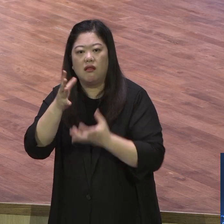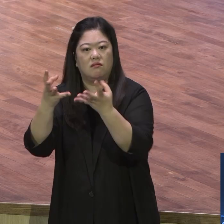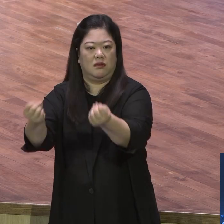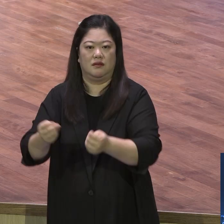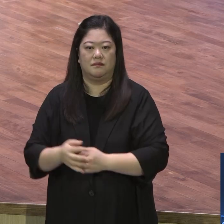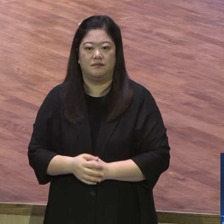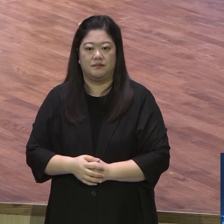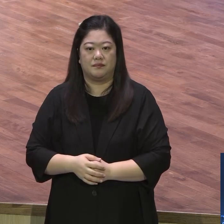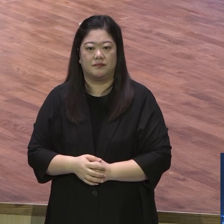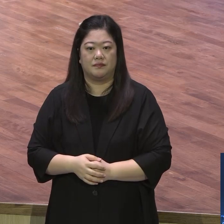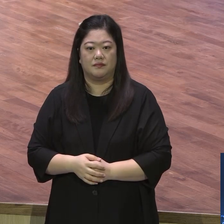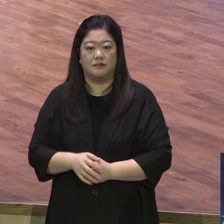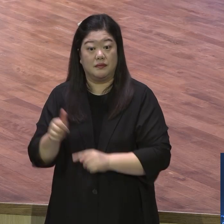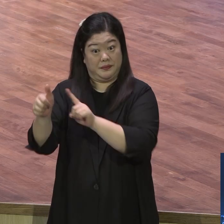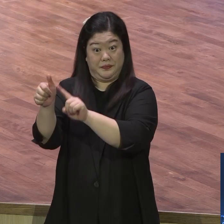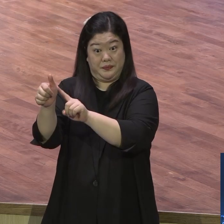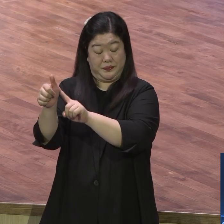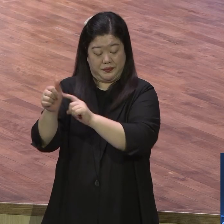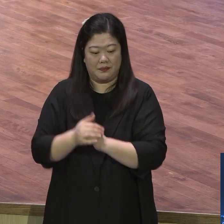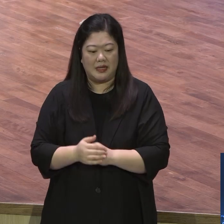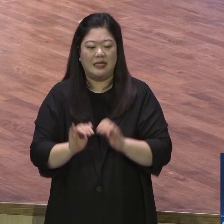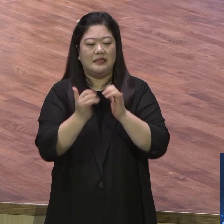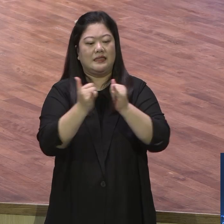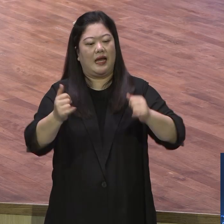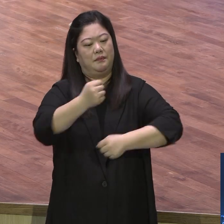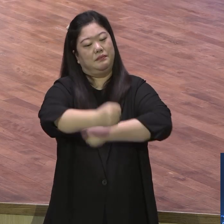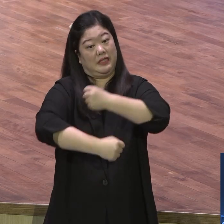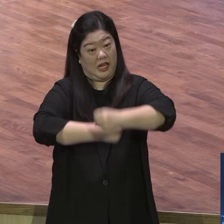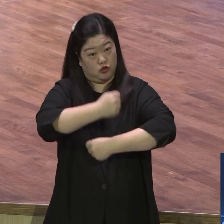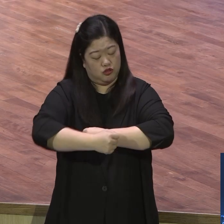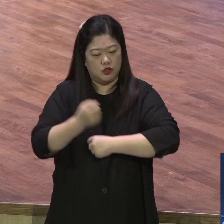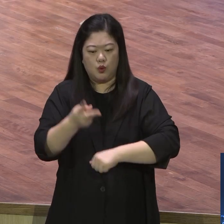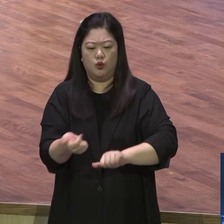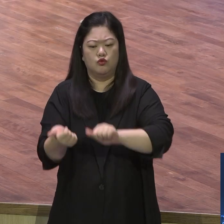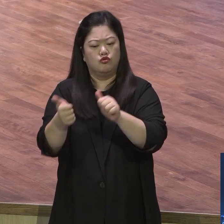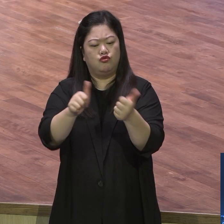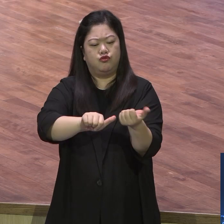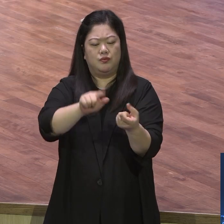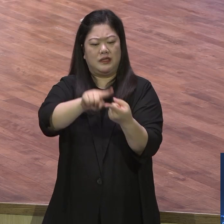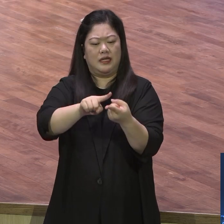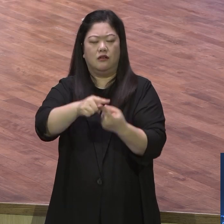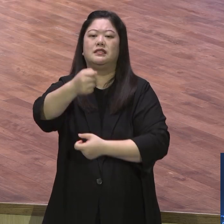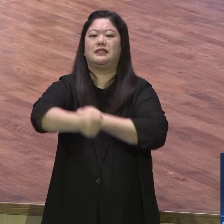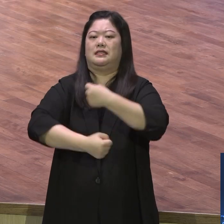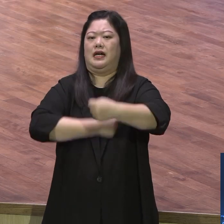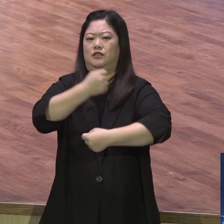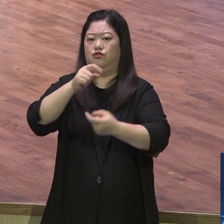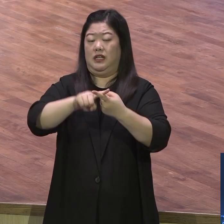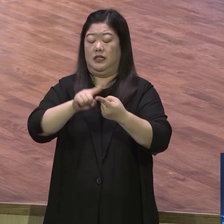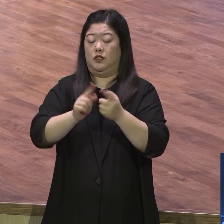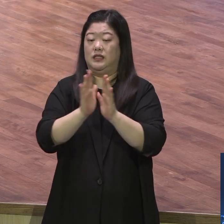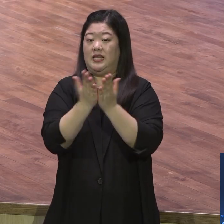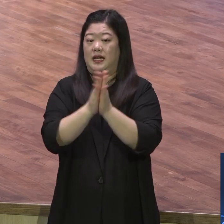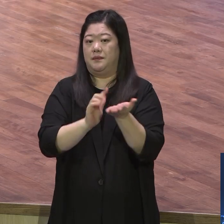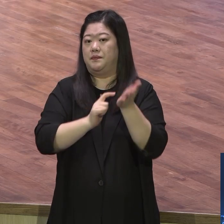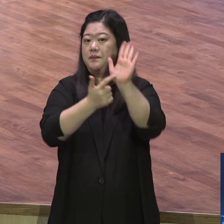실존주의 많은 글을 쓰고 죽음으로부터의 자유를 외쳤습니다 죽음으로부터 자유 하지만은